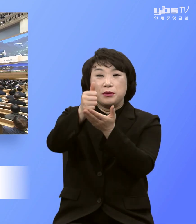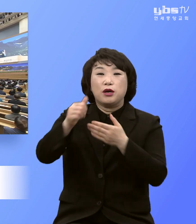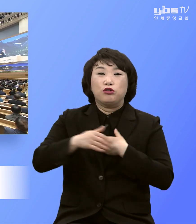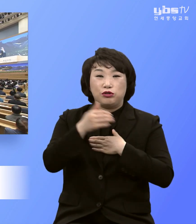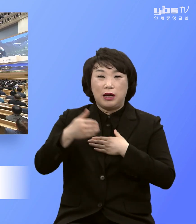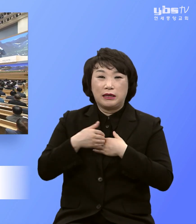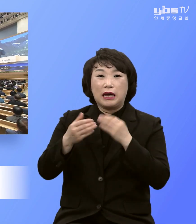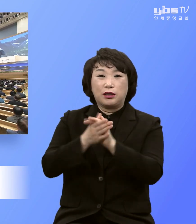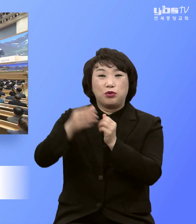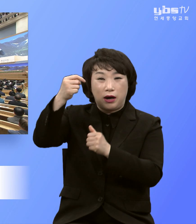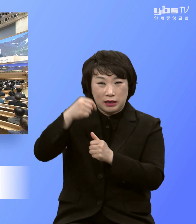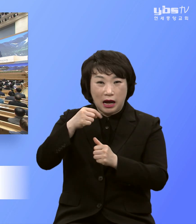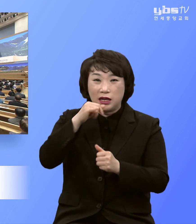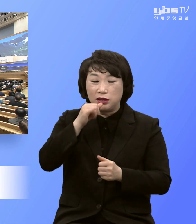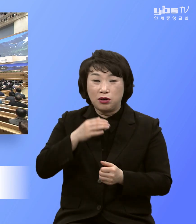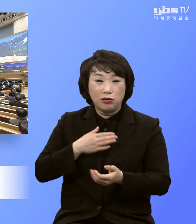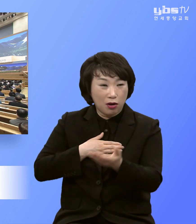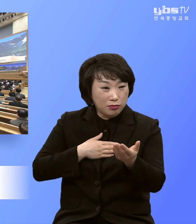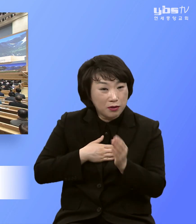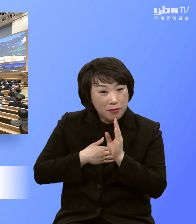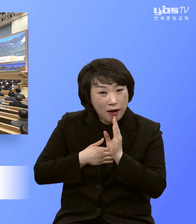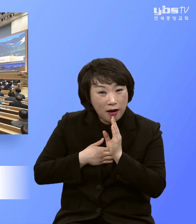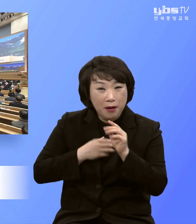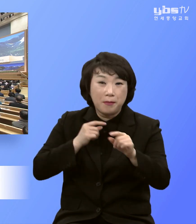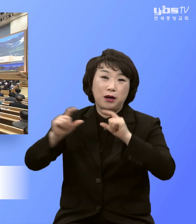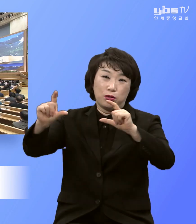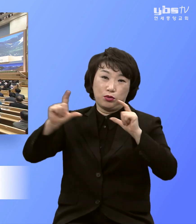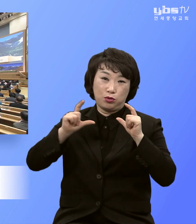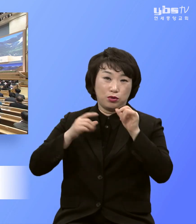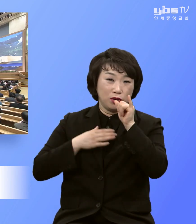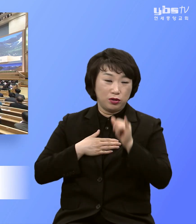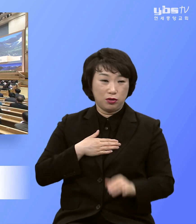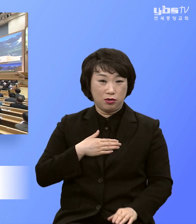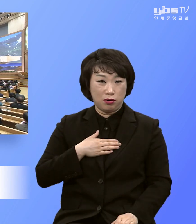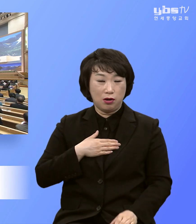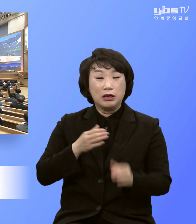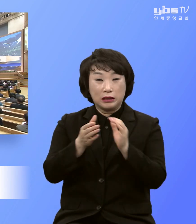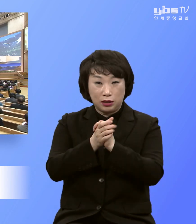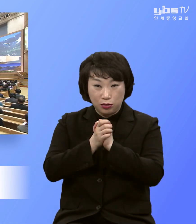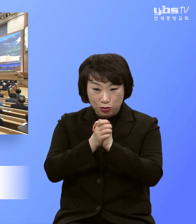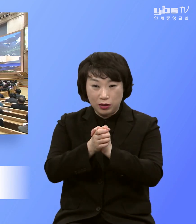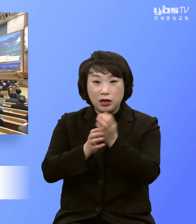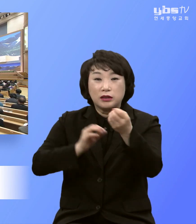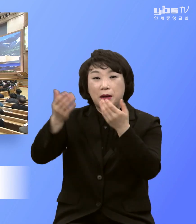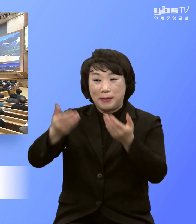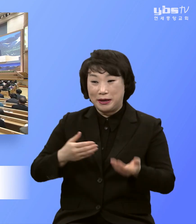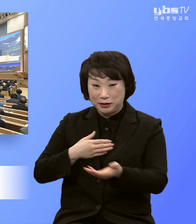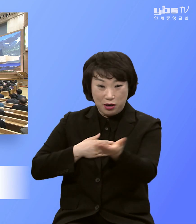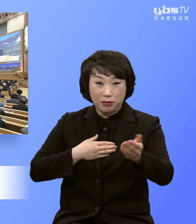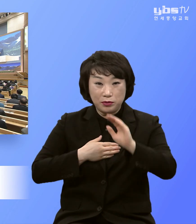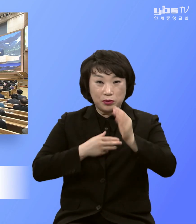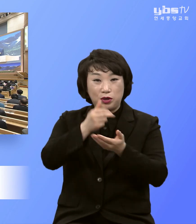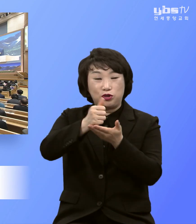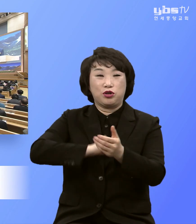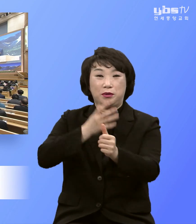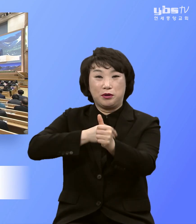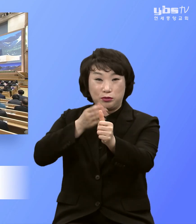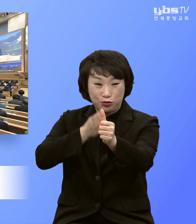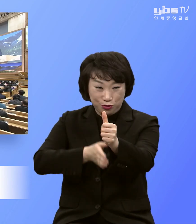우리에게 기도하라고 절규하던 말씀하고 계시다 이 말입니다. 기도에서 응답받는 여러분 되기를 주님의